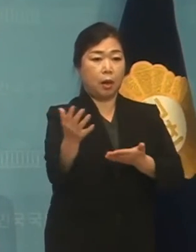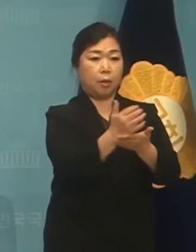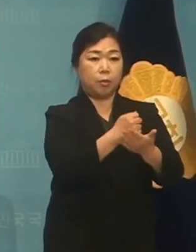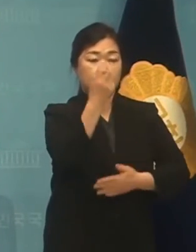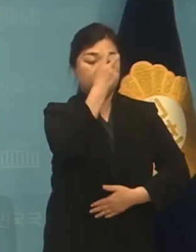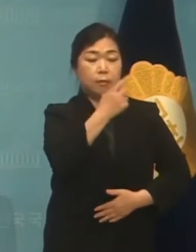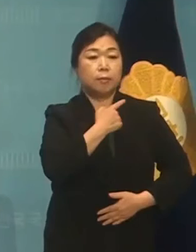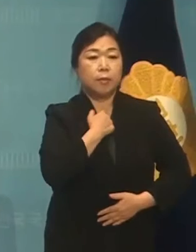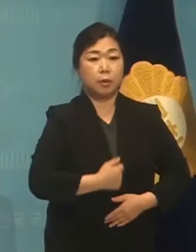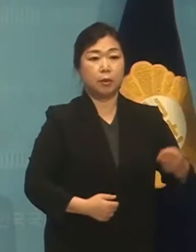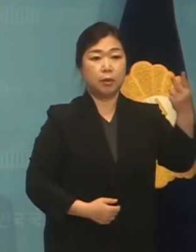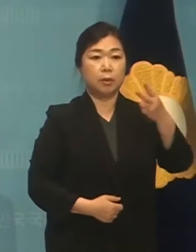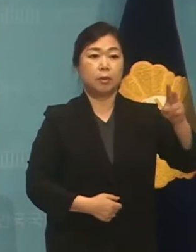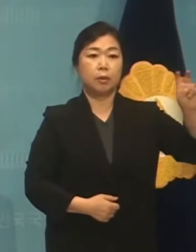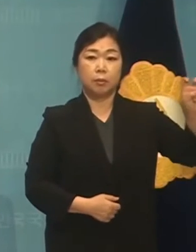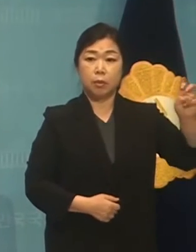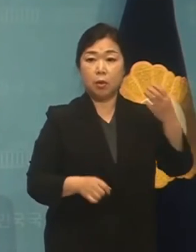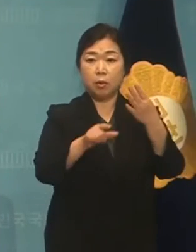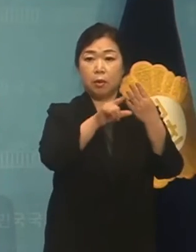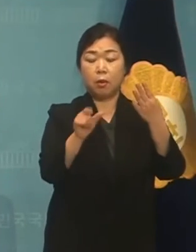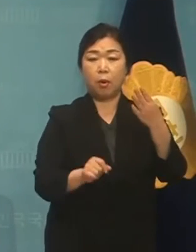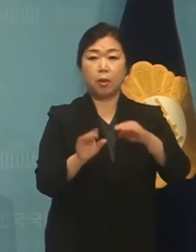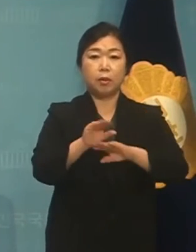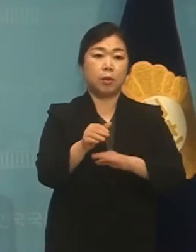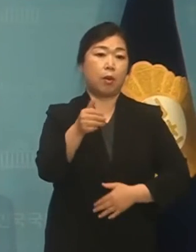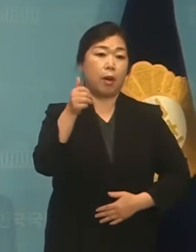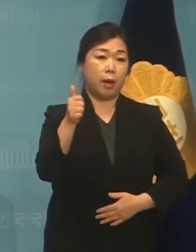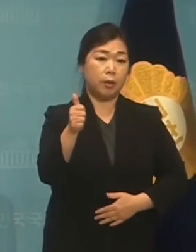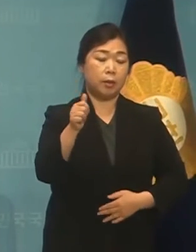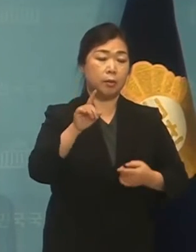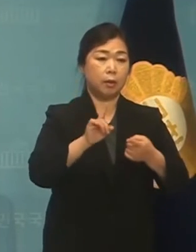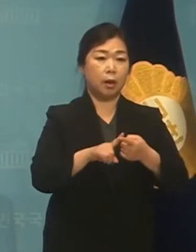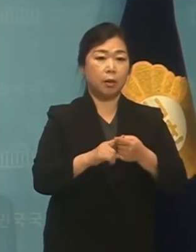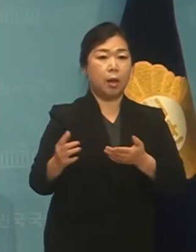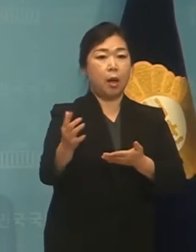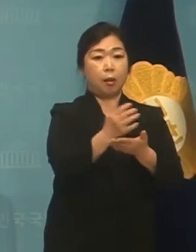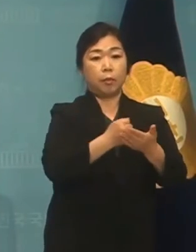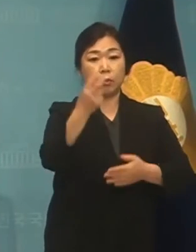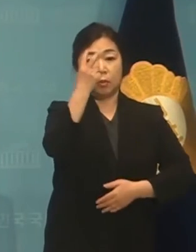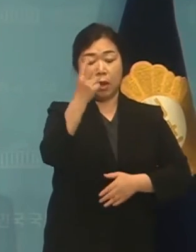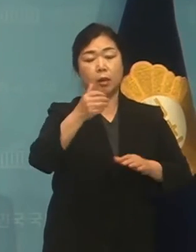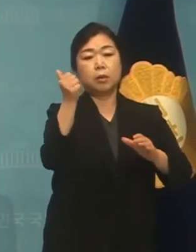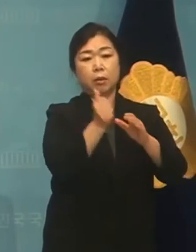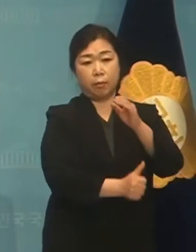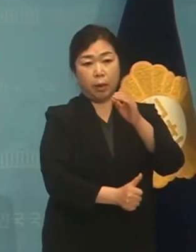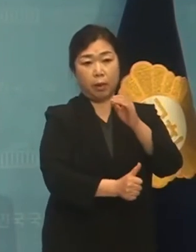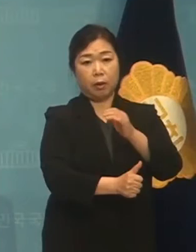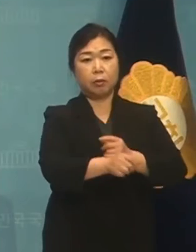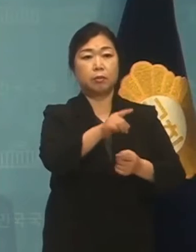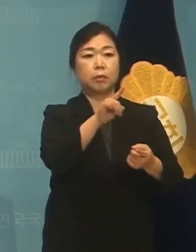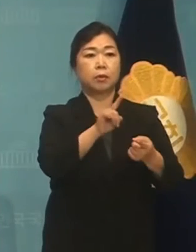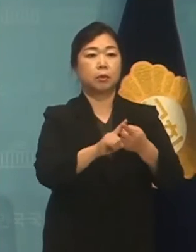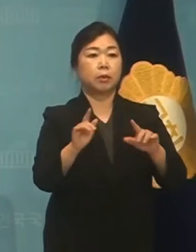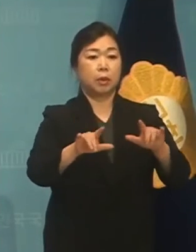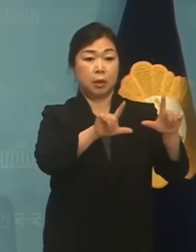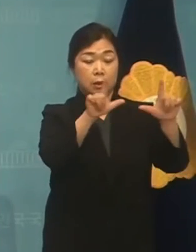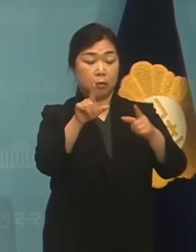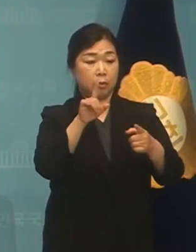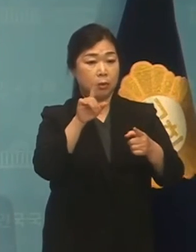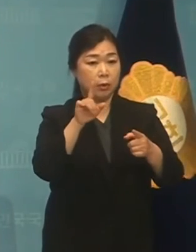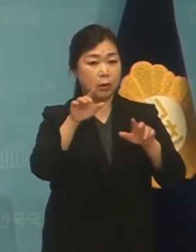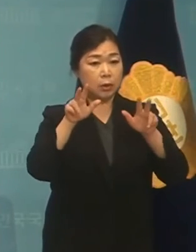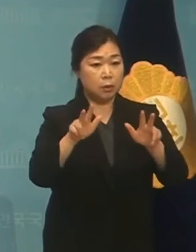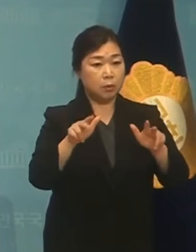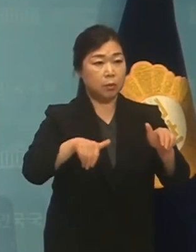검찰이 2010년 4월 채널 A에 대한 압수수색에 실패한 사례는 우리 사회에서 언론의